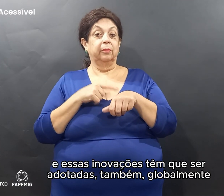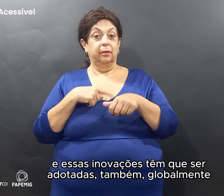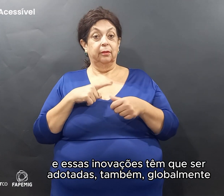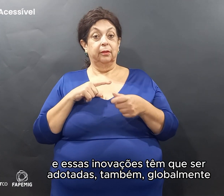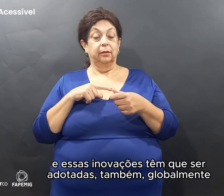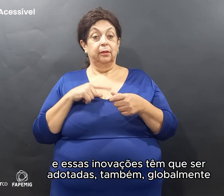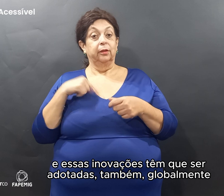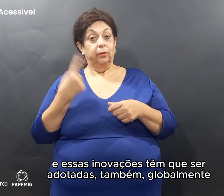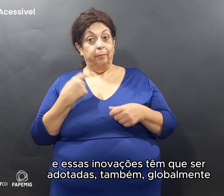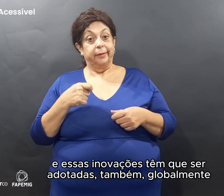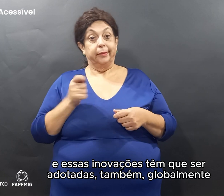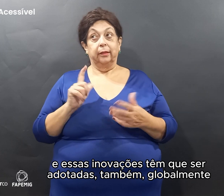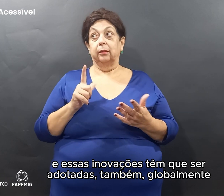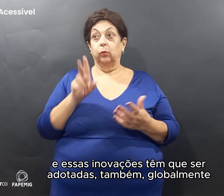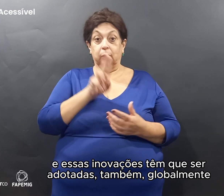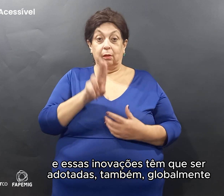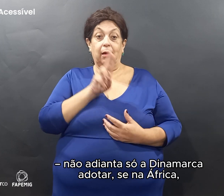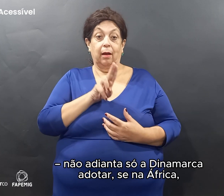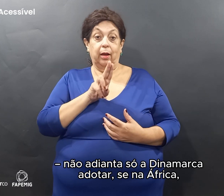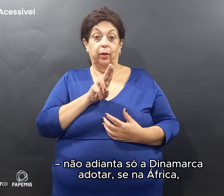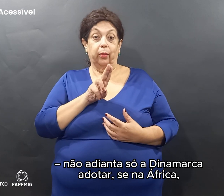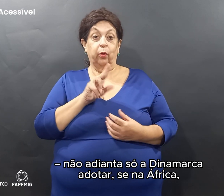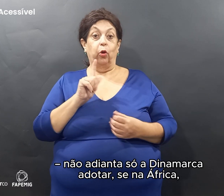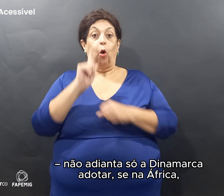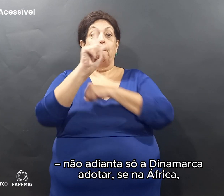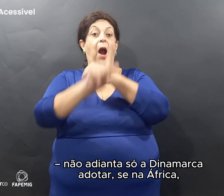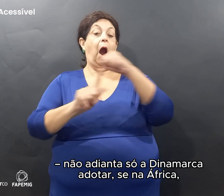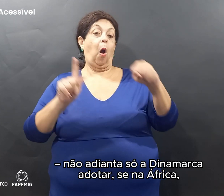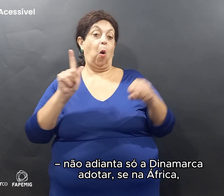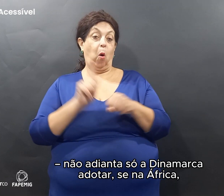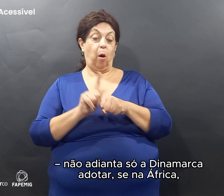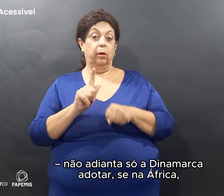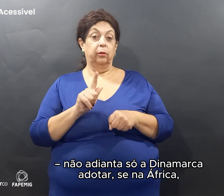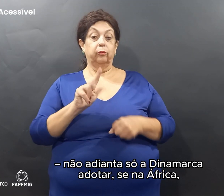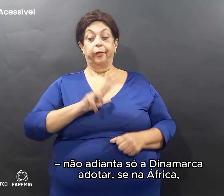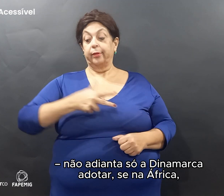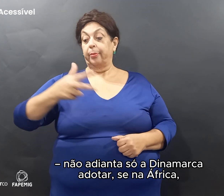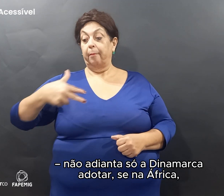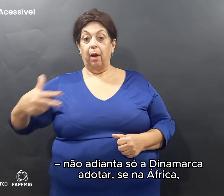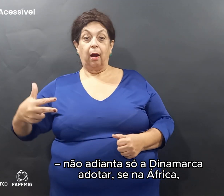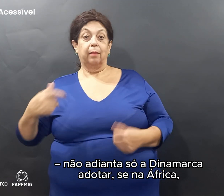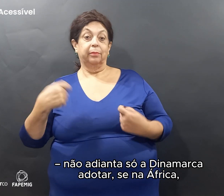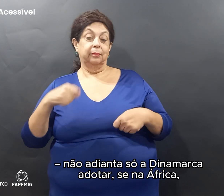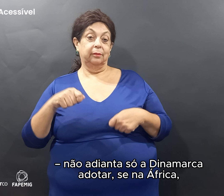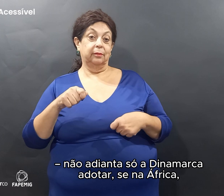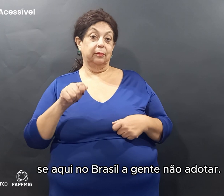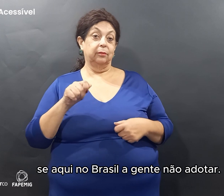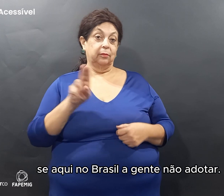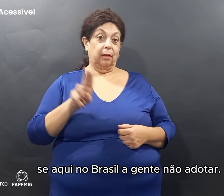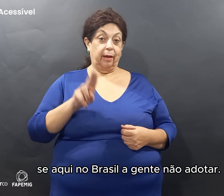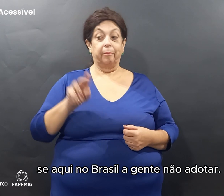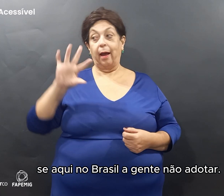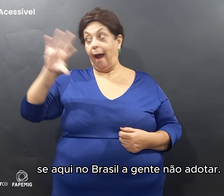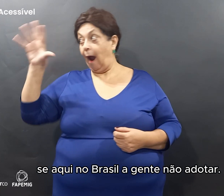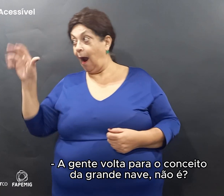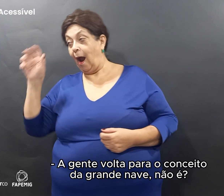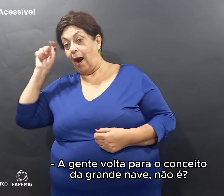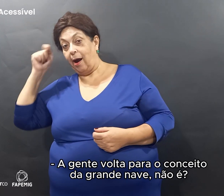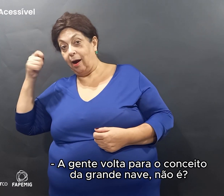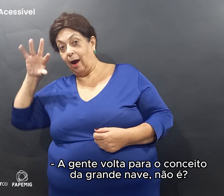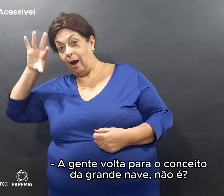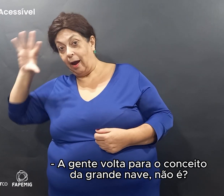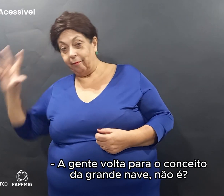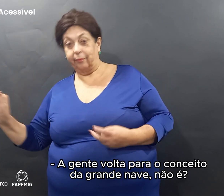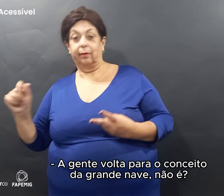ser adotadas também, globalmente. Não adianta só a Dinamarca adotar, se na África, se aqui no Brasil a gente não adotar.